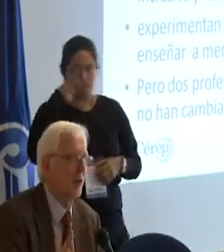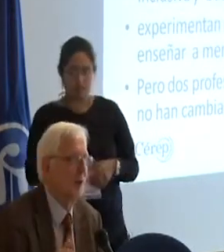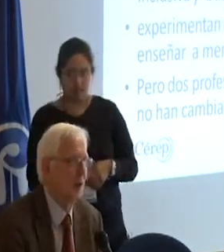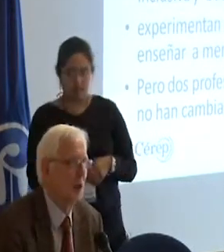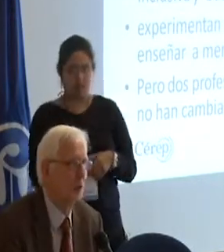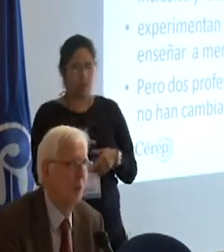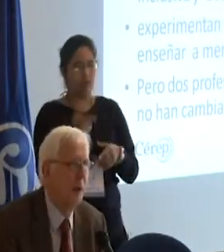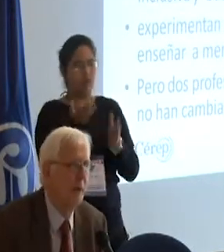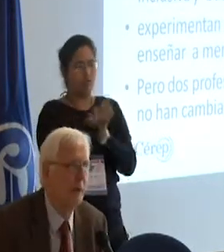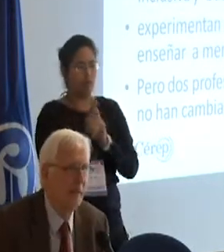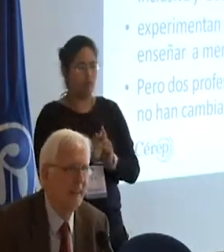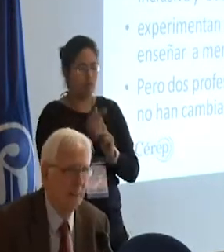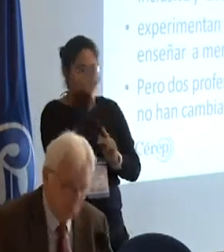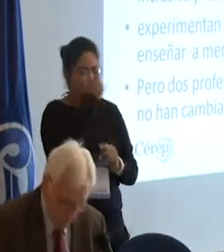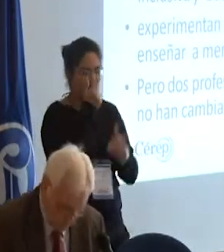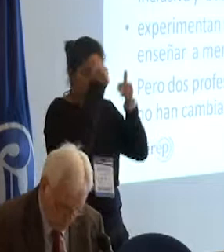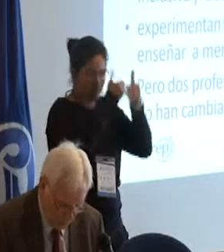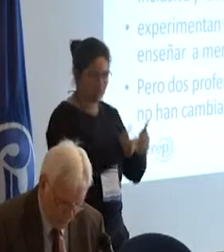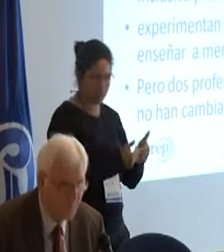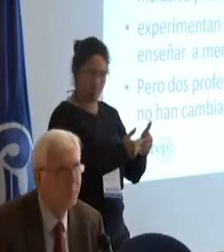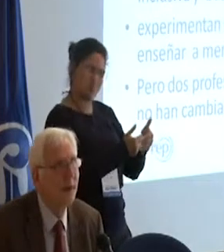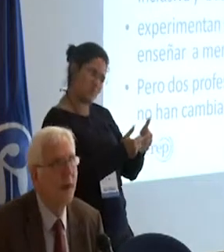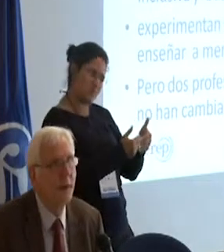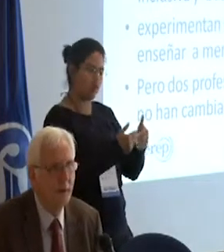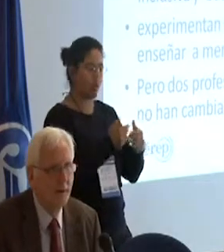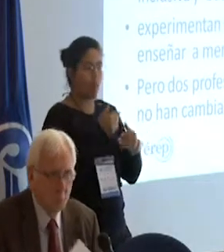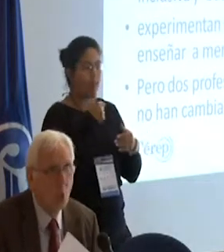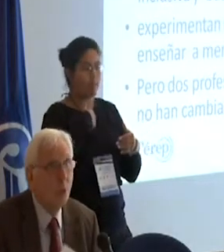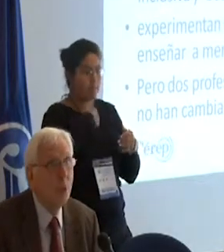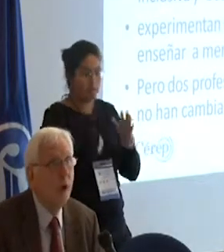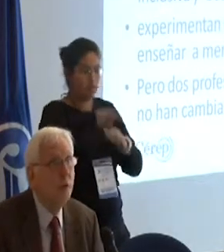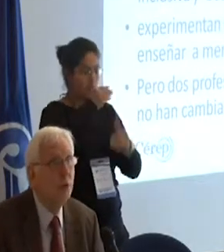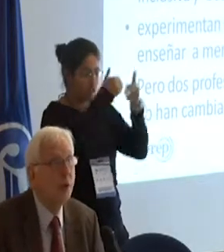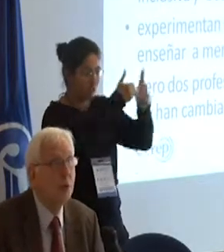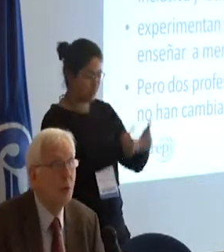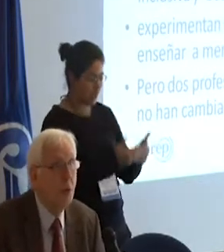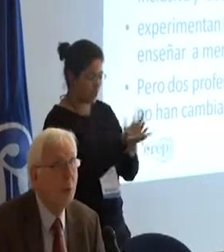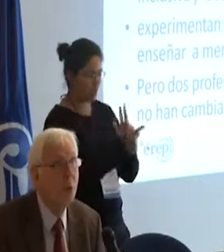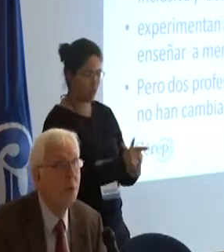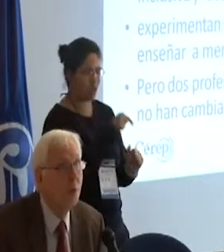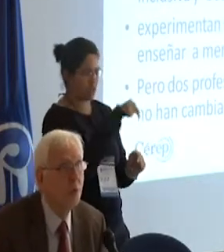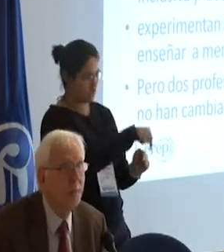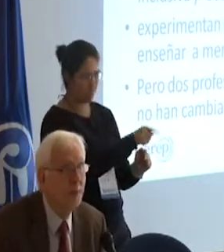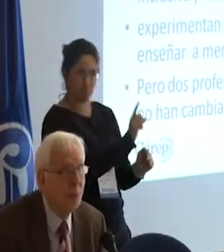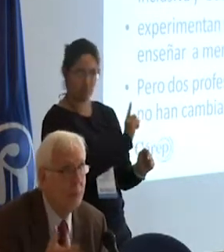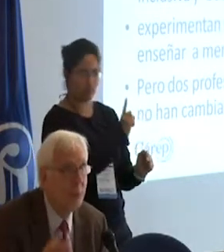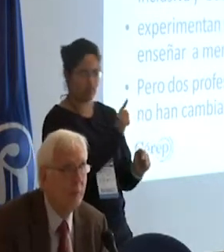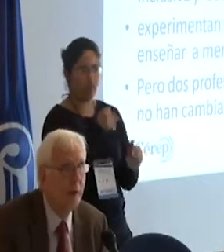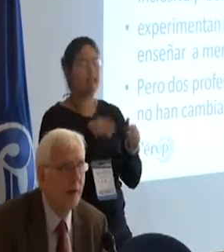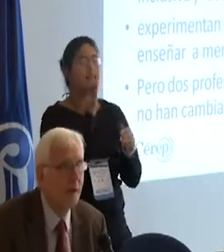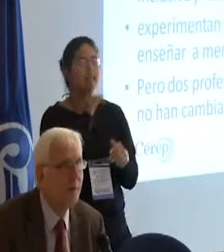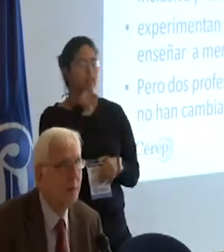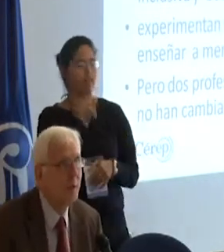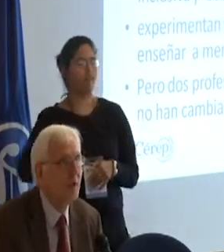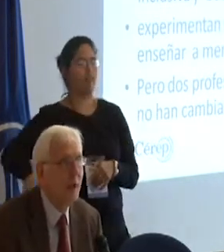en situación de discapacidad. Mi principal problema no son los alumnos en situación de discapacidad, sino los